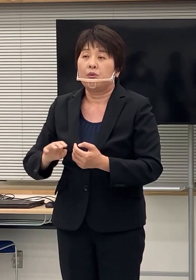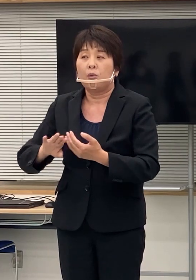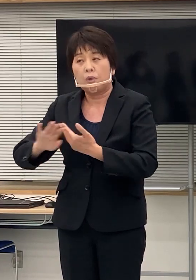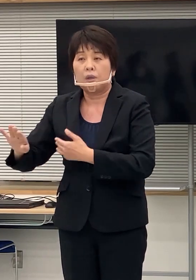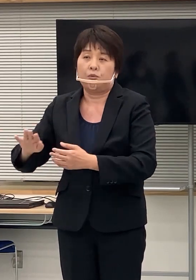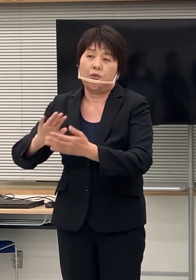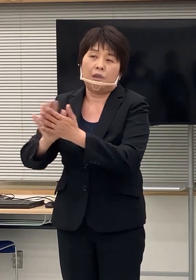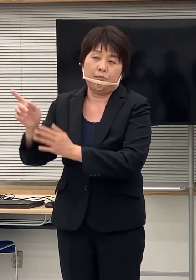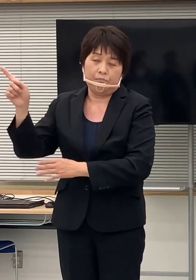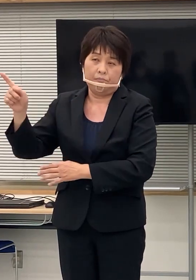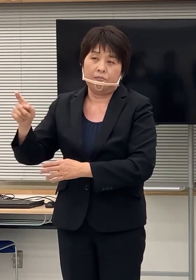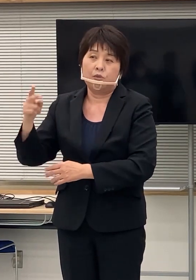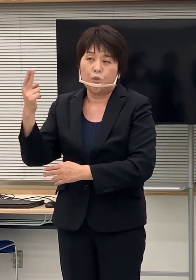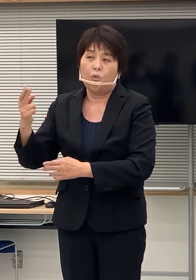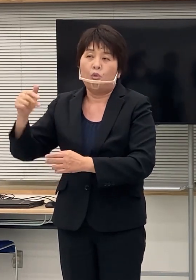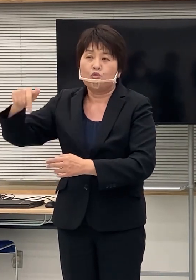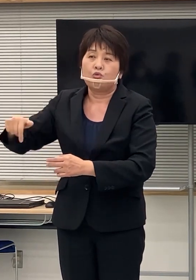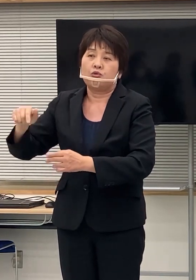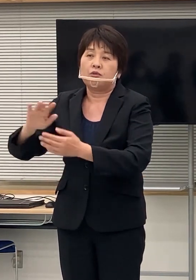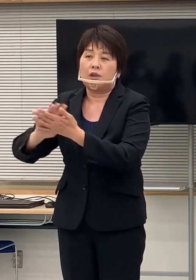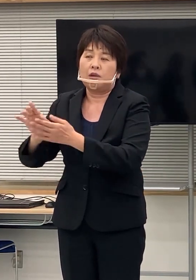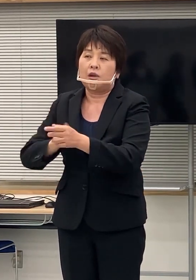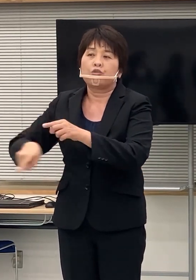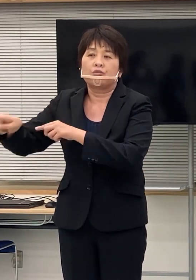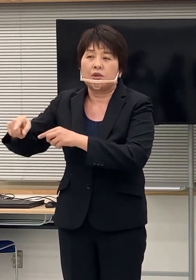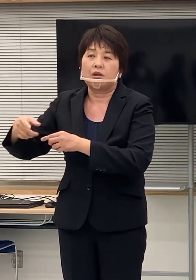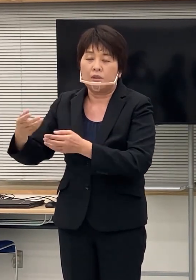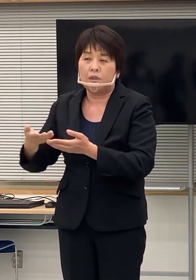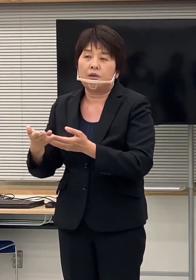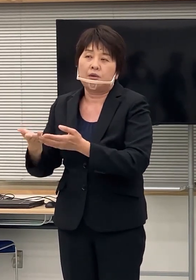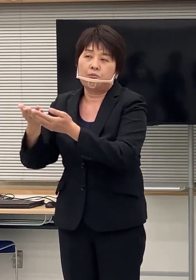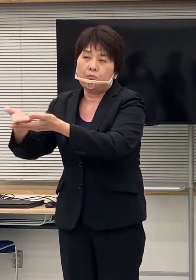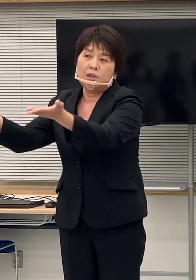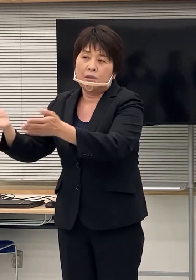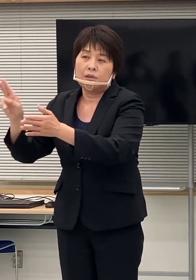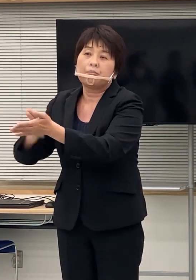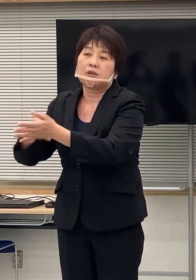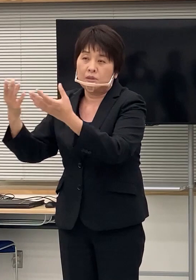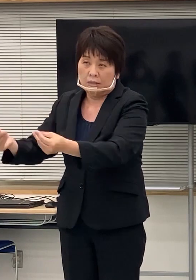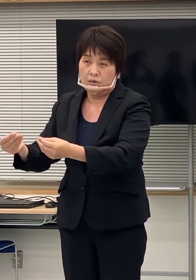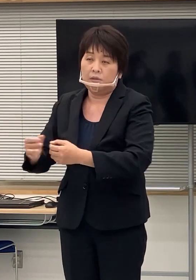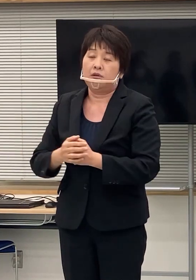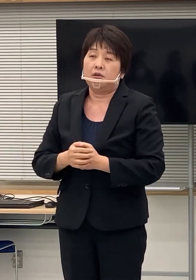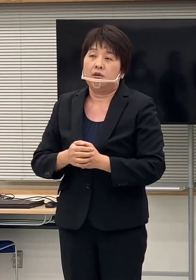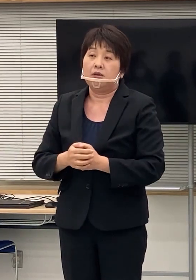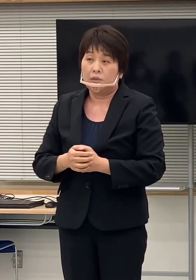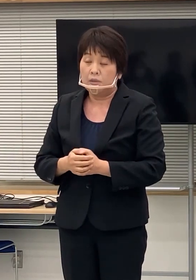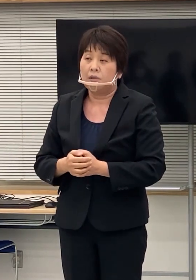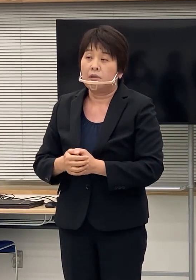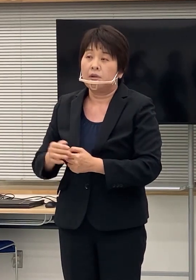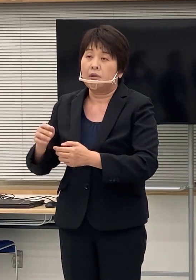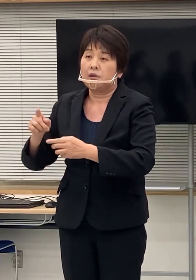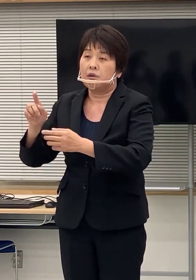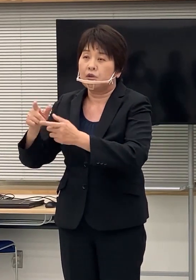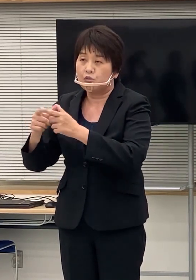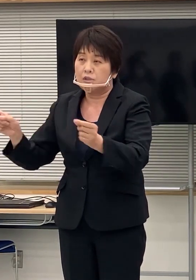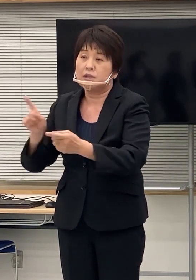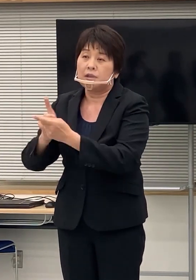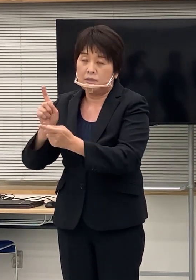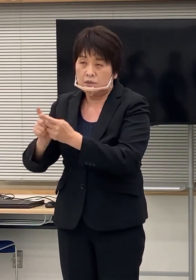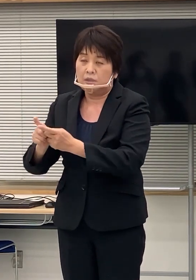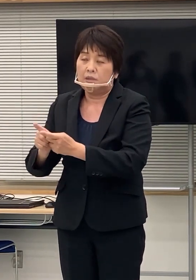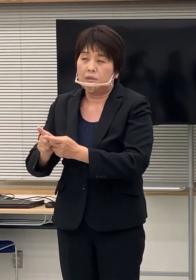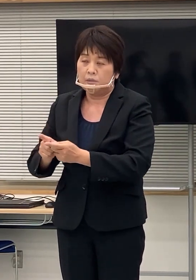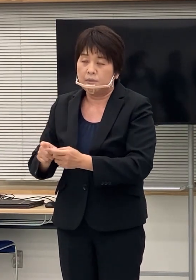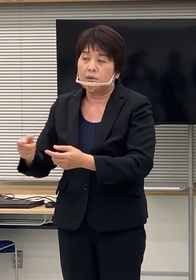の都府県が優先をされることになりました。そこでぜひご配慮いただいて、他の都府県